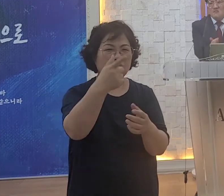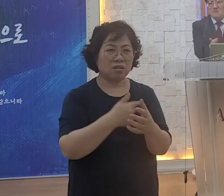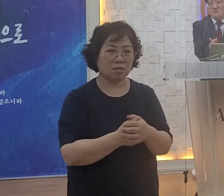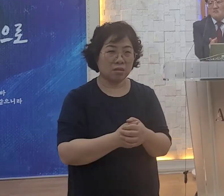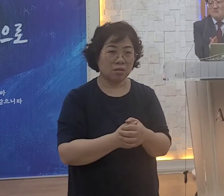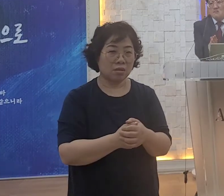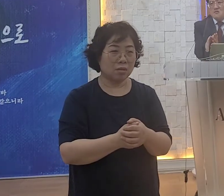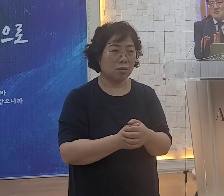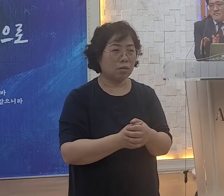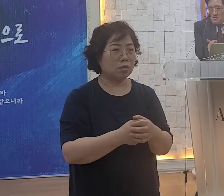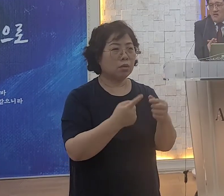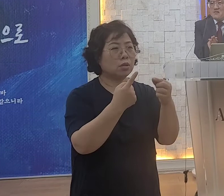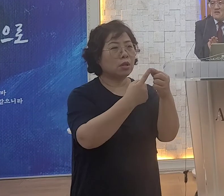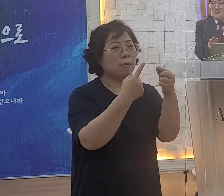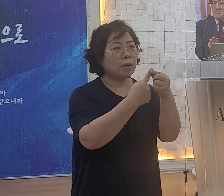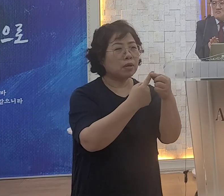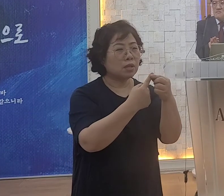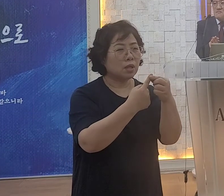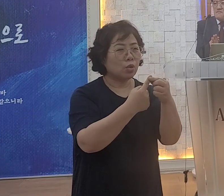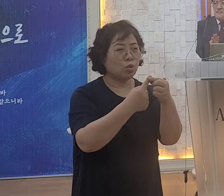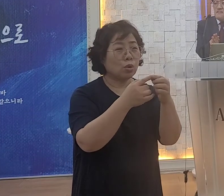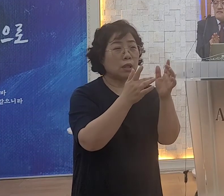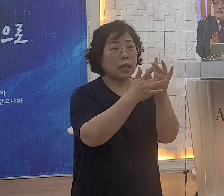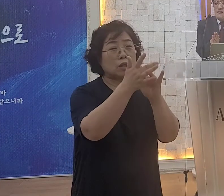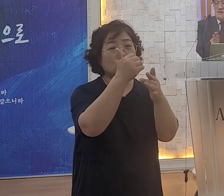첫 단계도 마지막 단계도